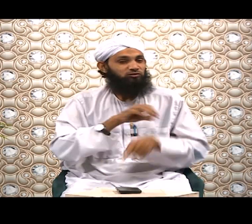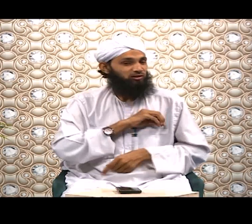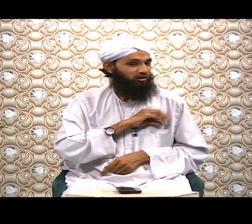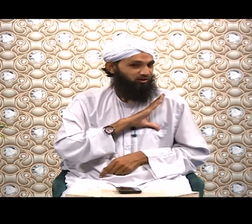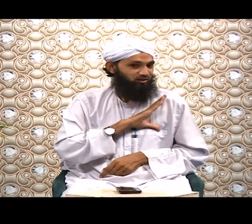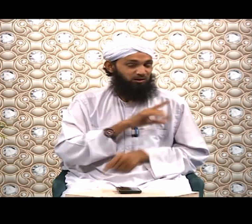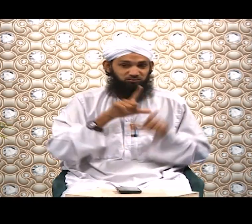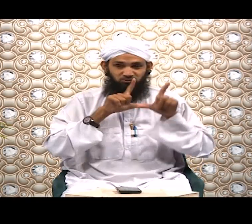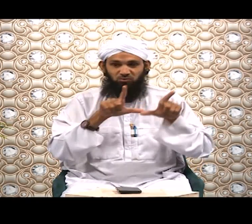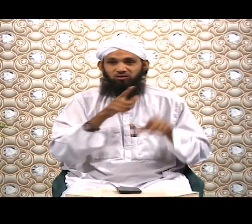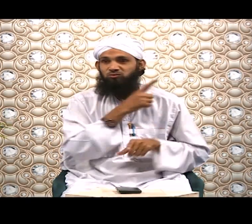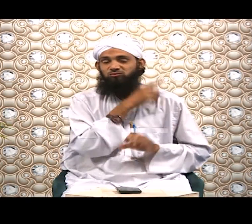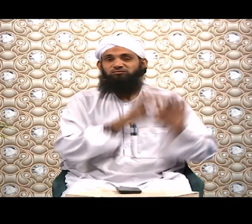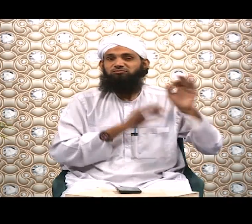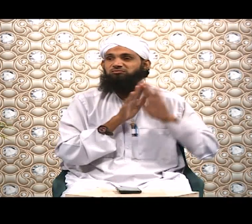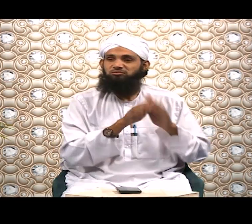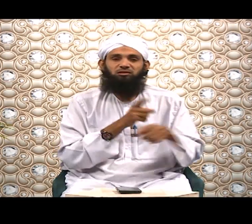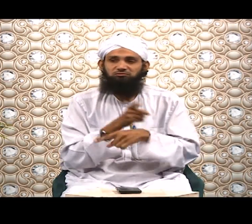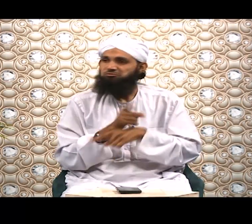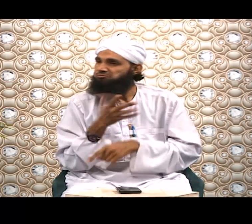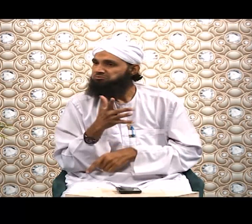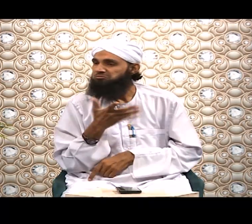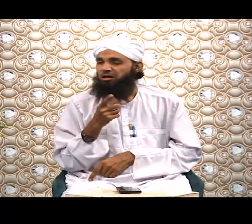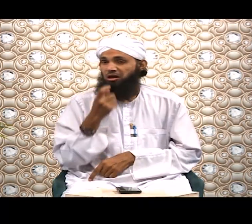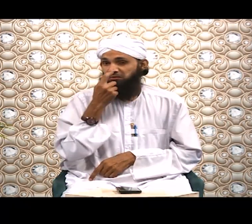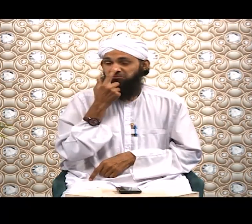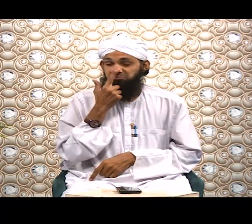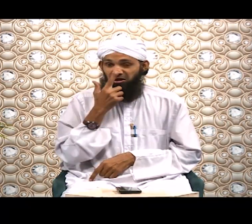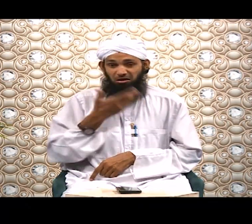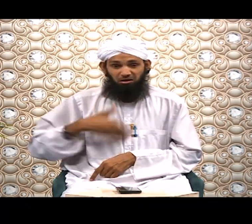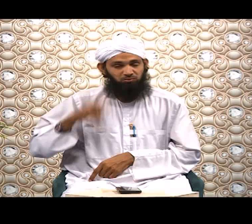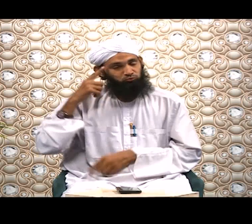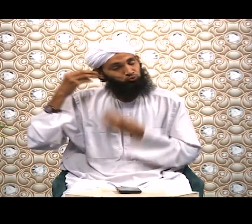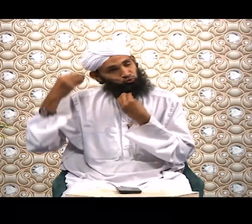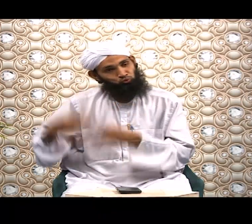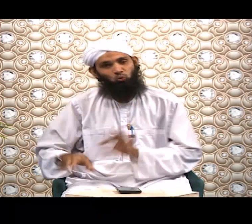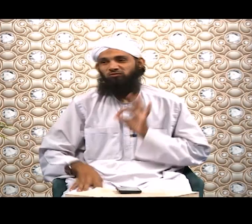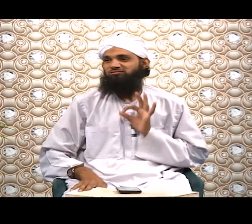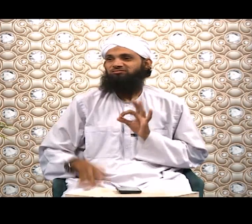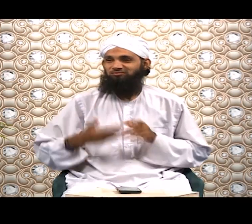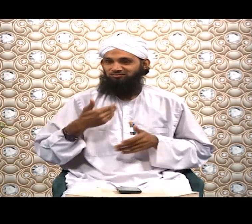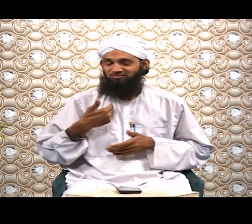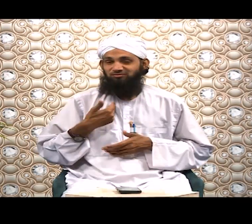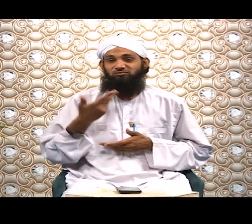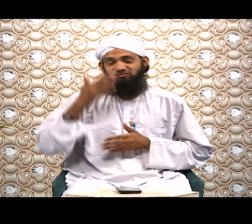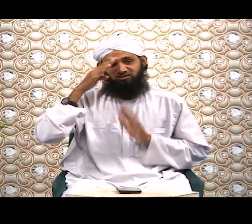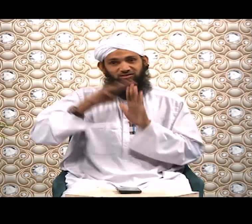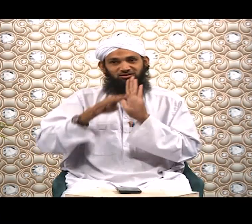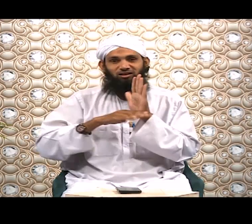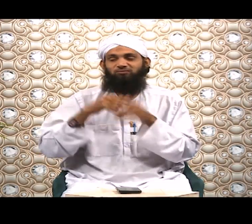سے نفرت نہیں دلا سکی تو انہیں اپنا فرما بردار بنانے کا خواب دیکھنا بھی چھوڑ دینا چاہیے، کیونکہ یہ اسلام ہی ہے جو ایک